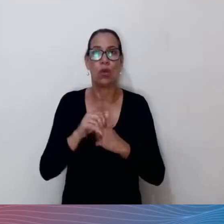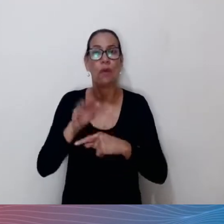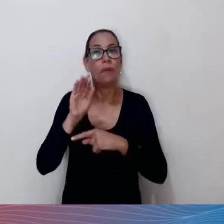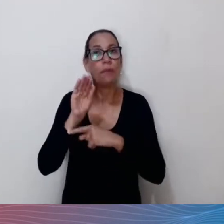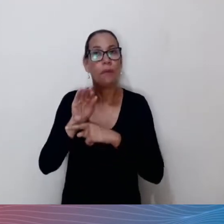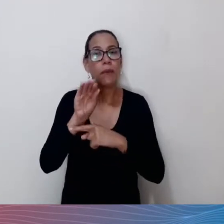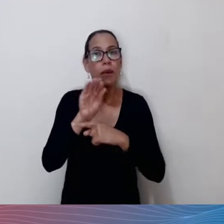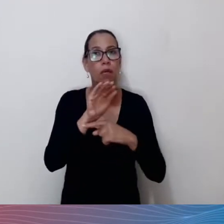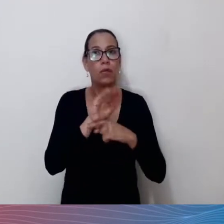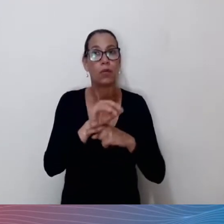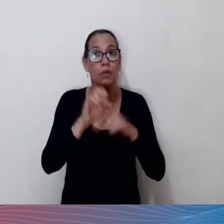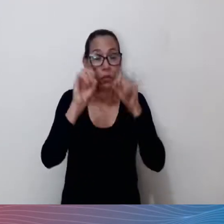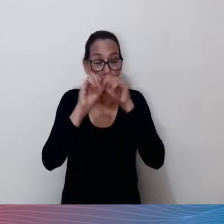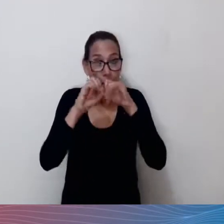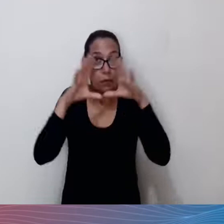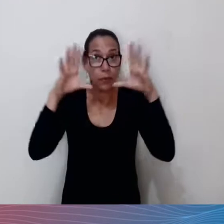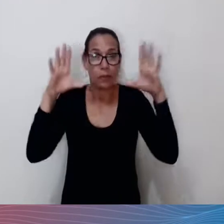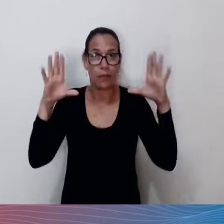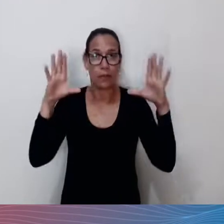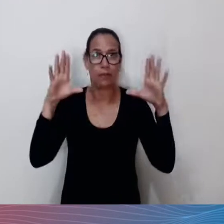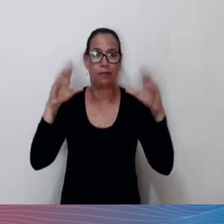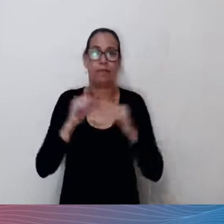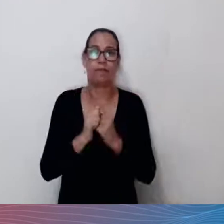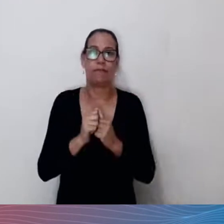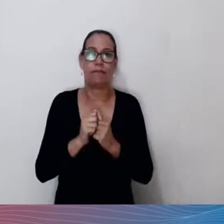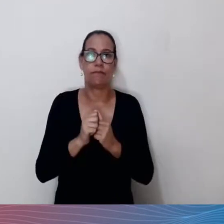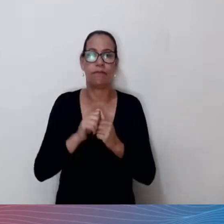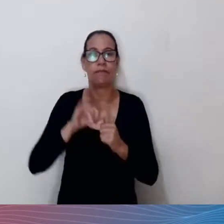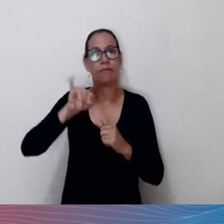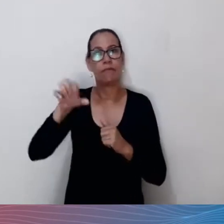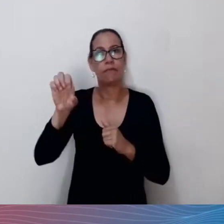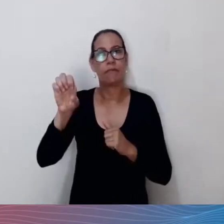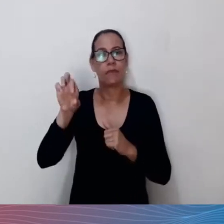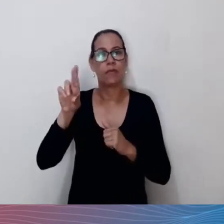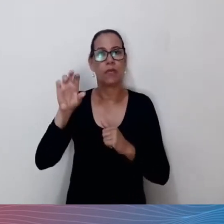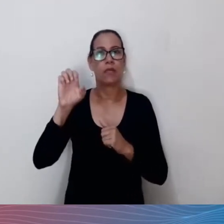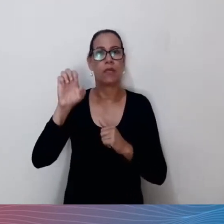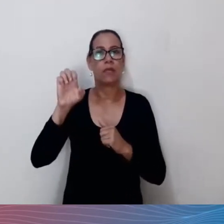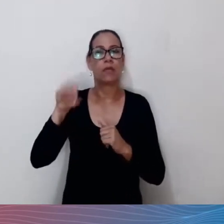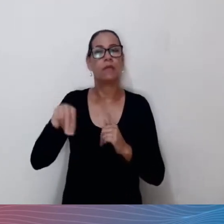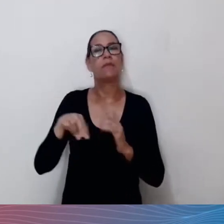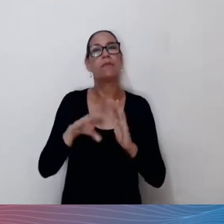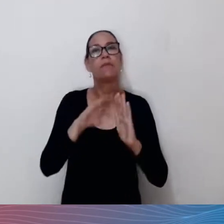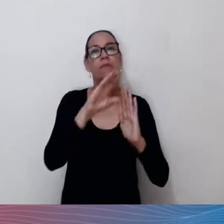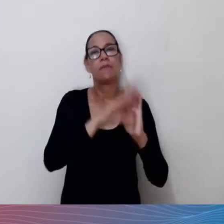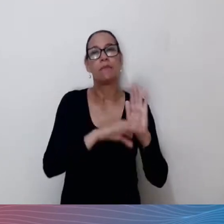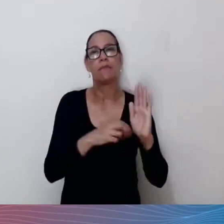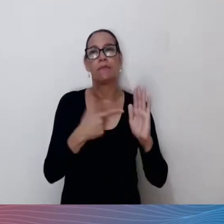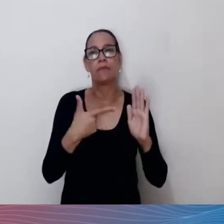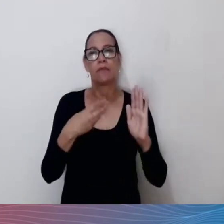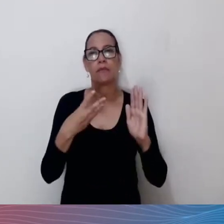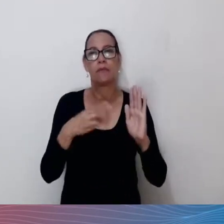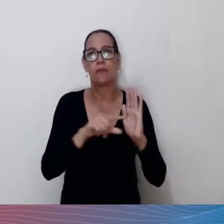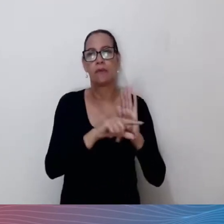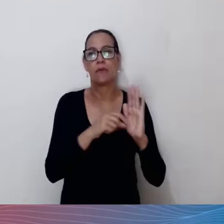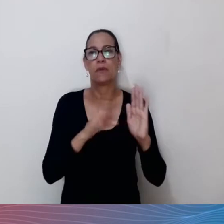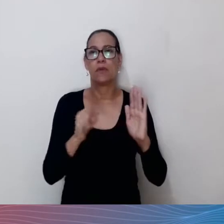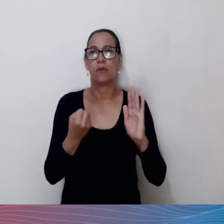né? Jeremias 23, versículo 28. O profeta que tem sonho,